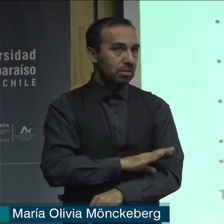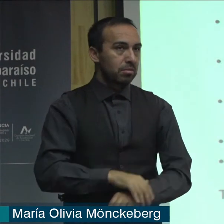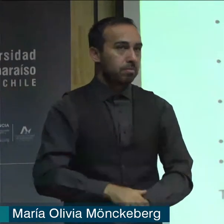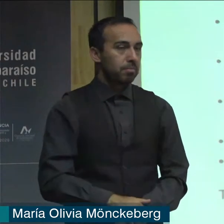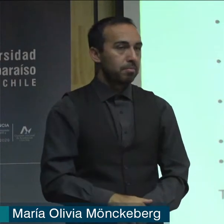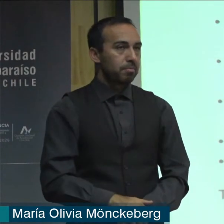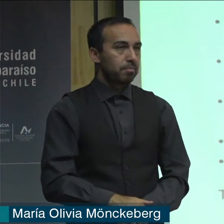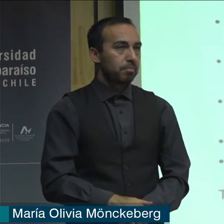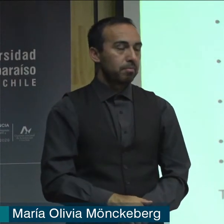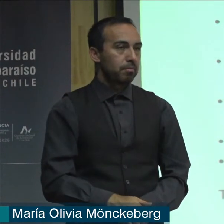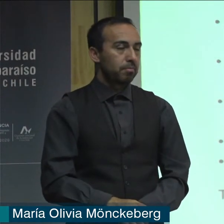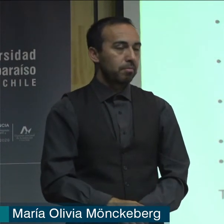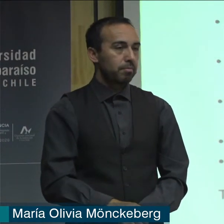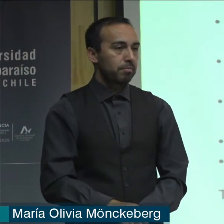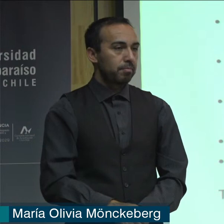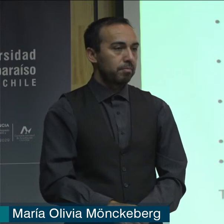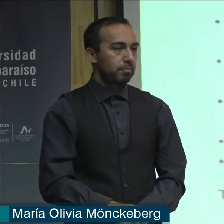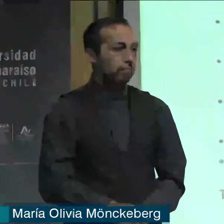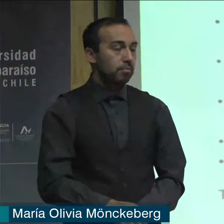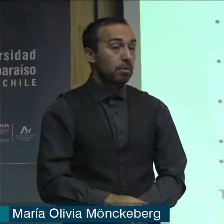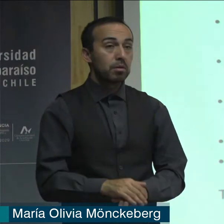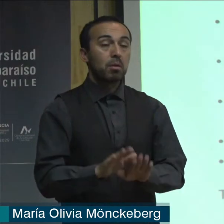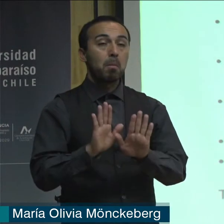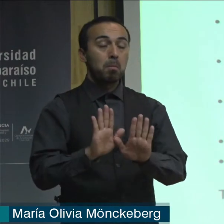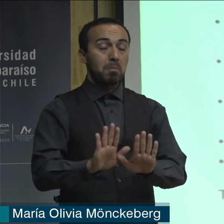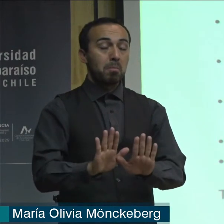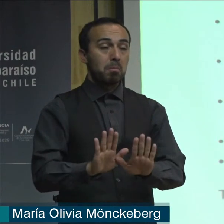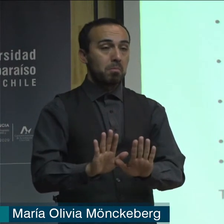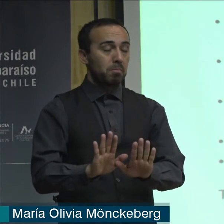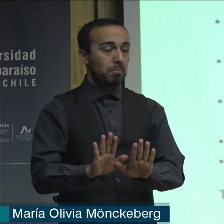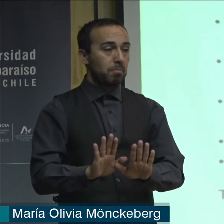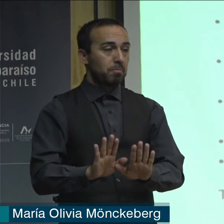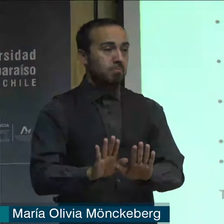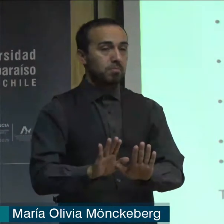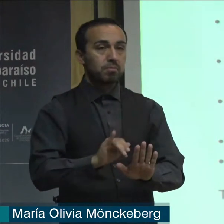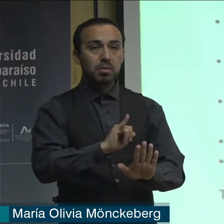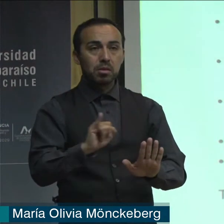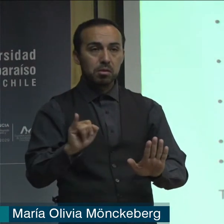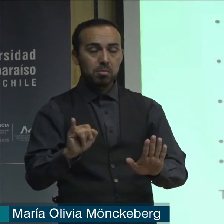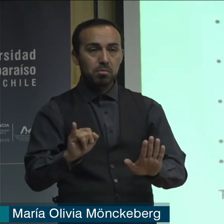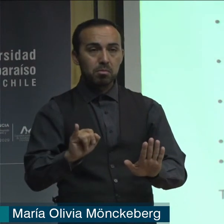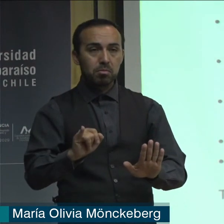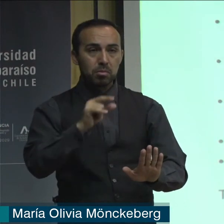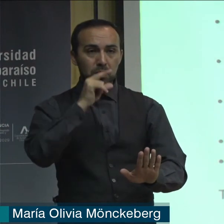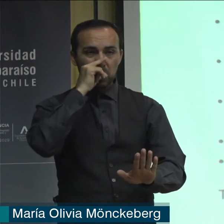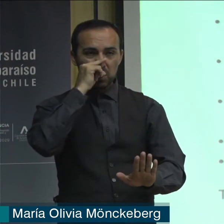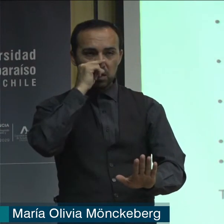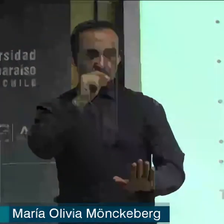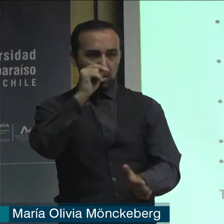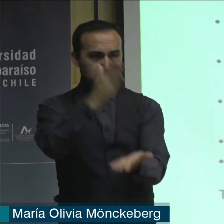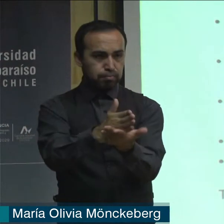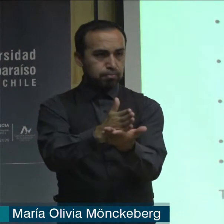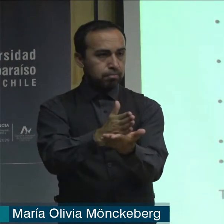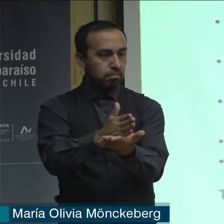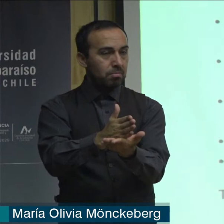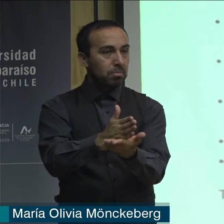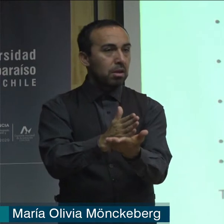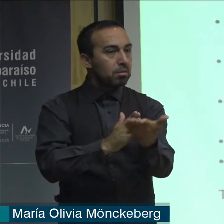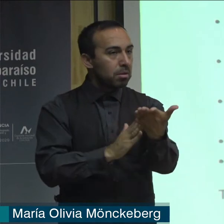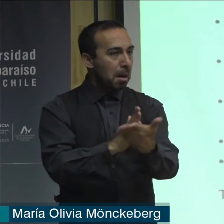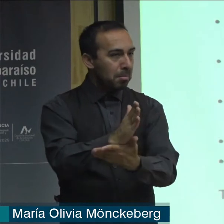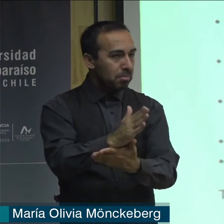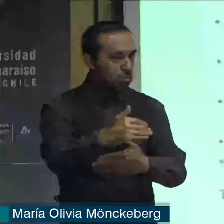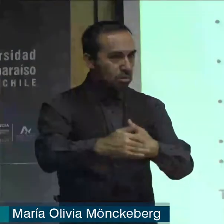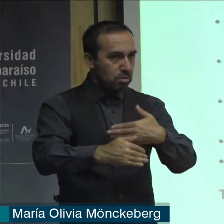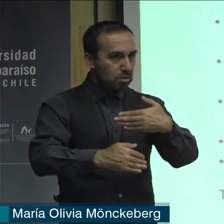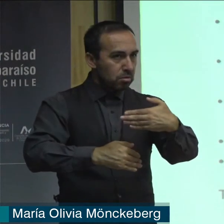bueno haciendo un alto allí La dictadura continuó Pero entre medio